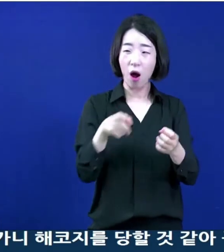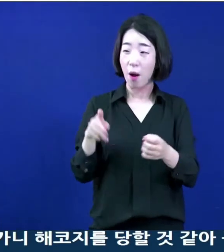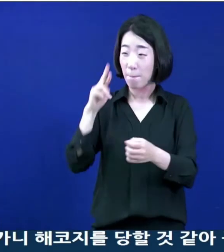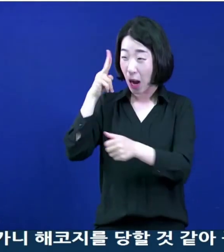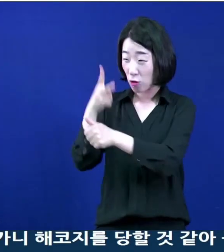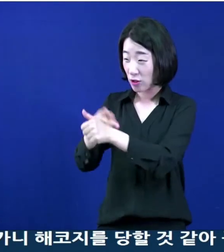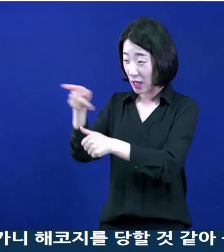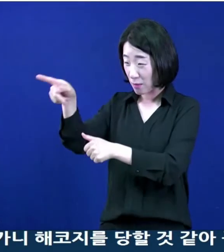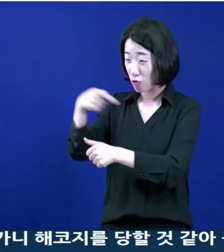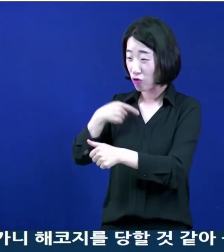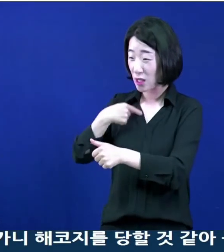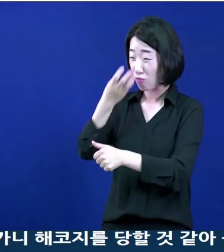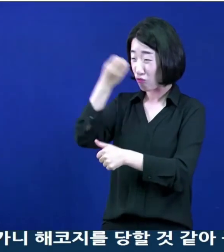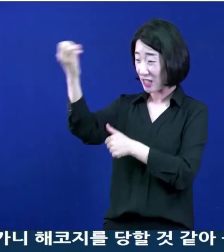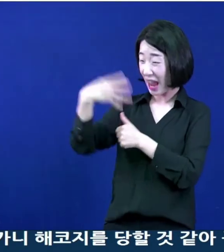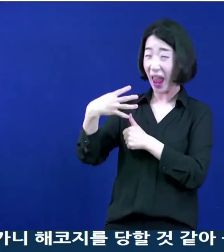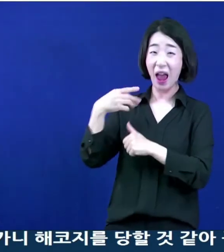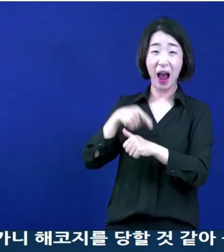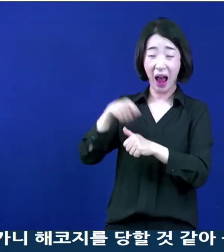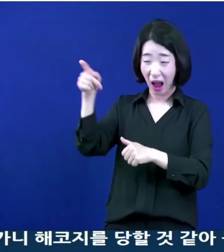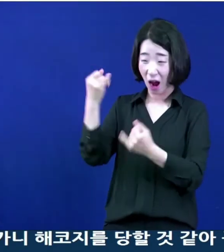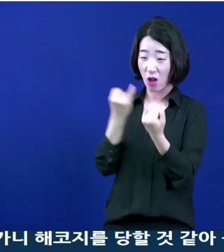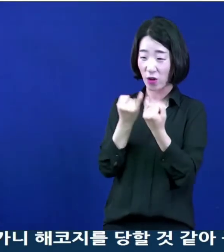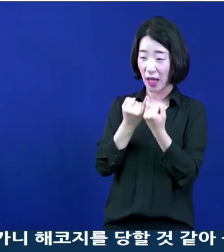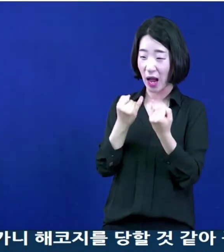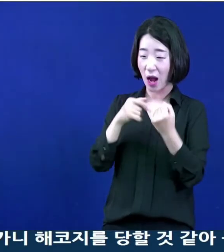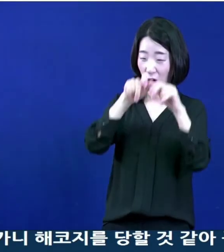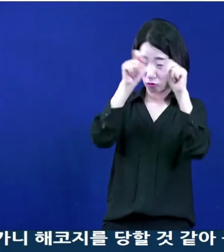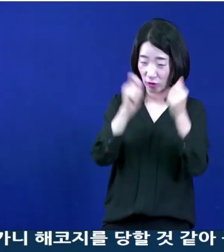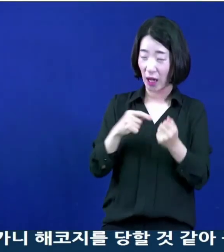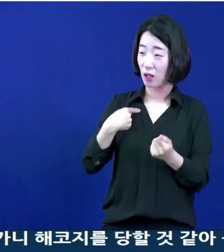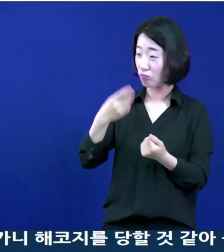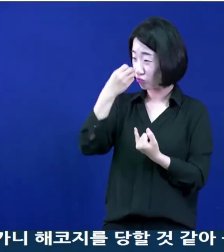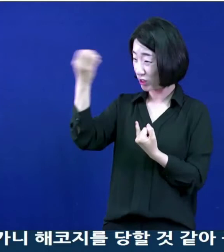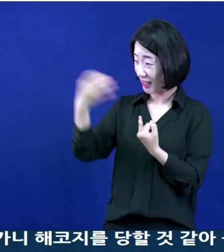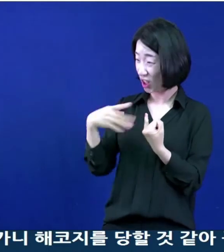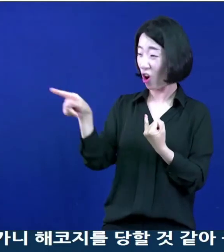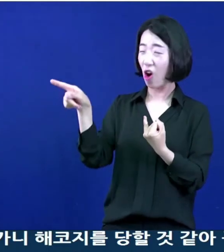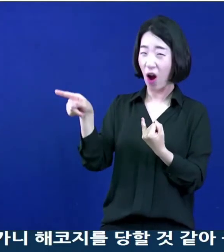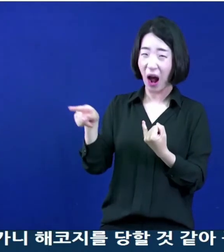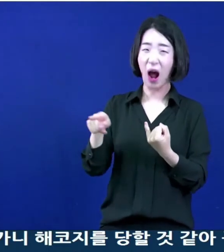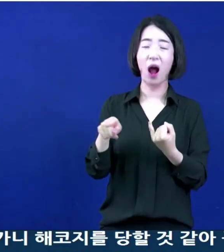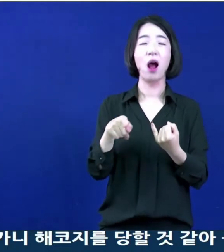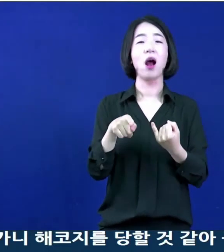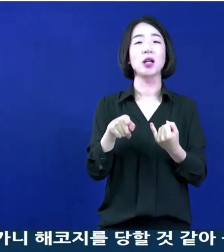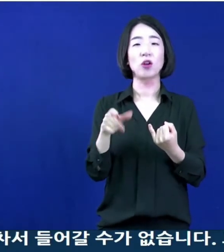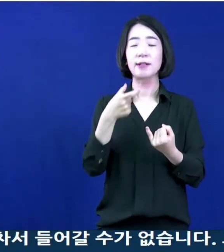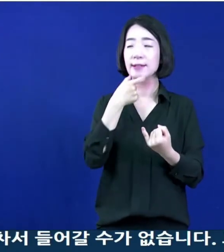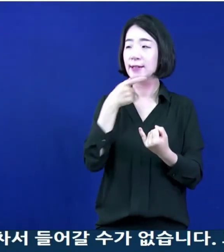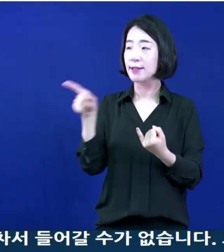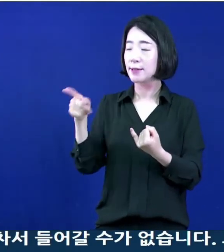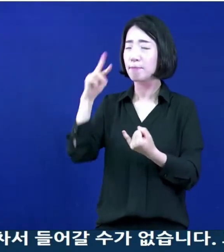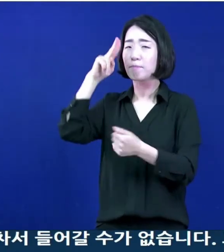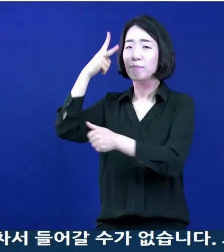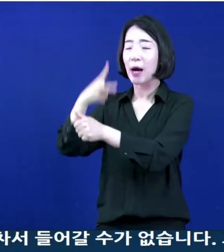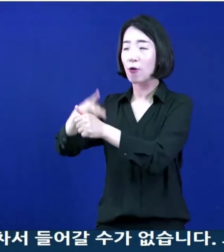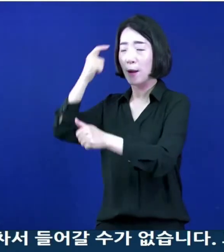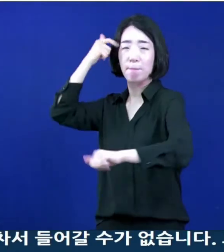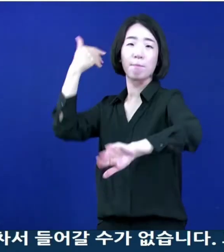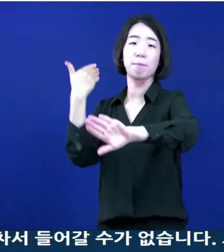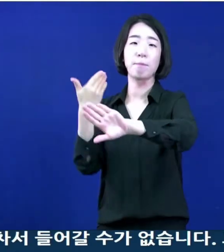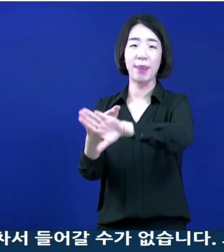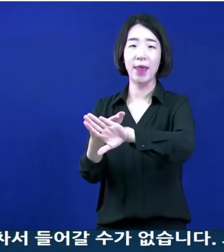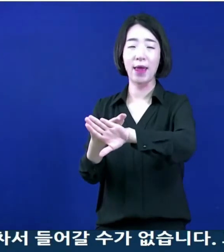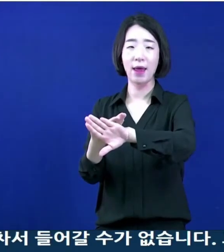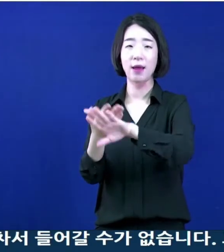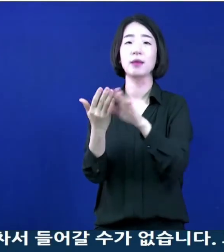그냥 무시한다. 아데미 이 신앙을 파괴하려고 그런다. 그러니까 정말 모일 수 있는 사람이 다 모인 거죠. 한 2만 명, 5천 명 이상이